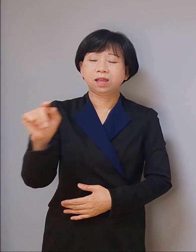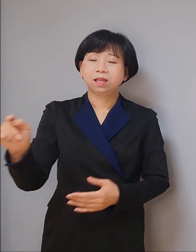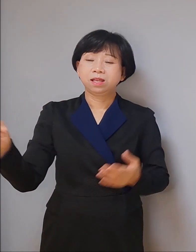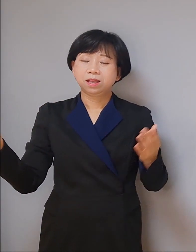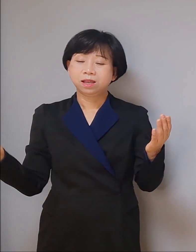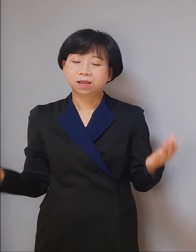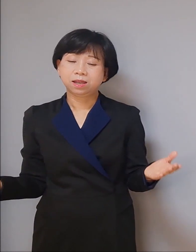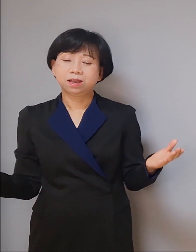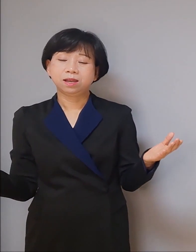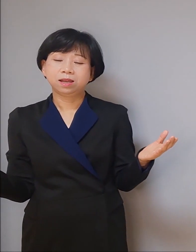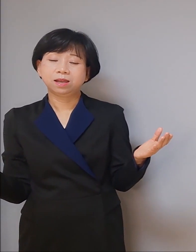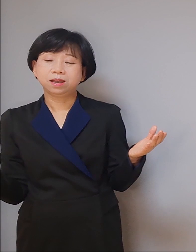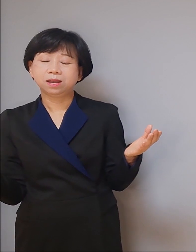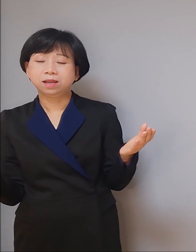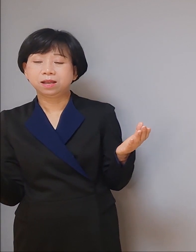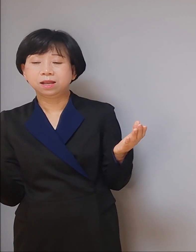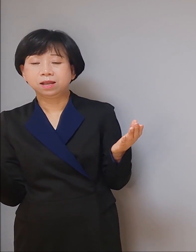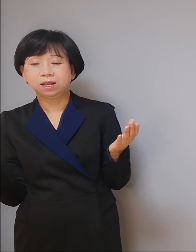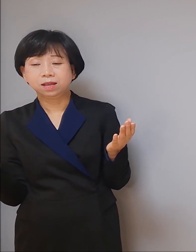찬양하여라.